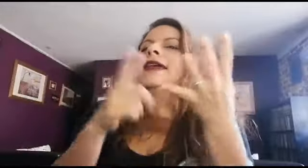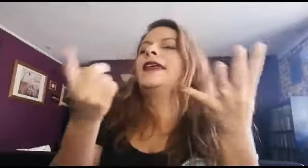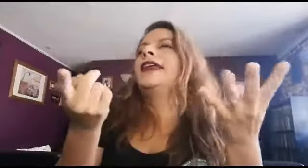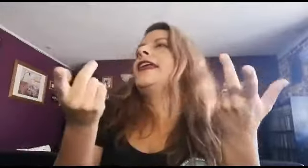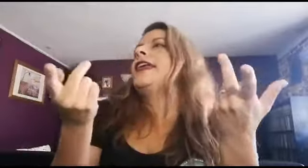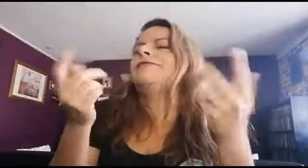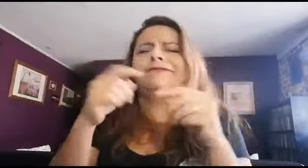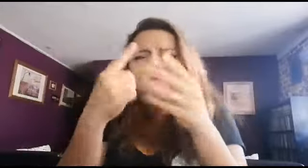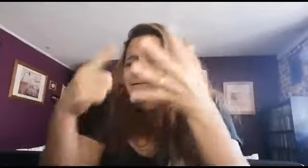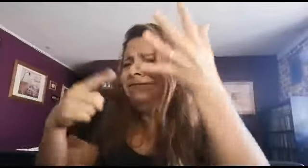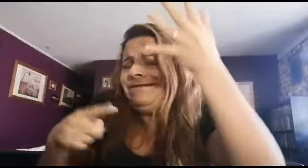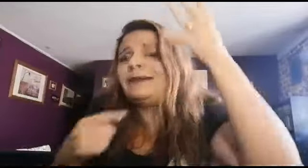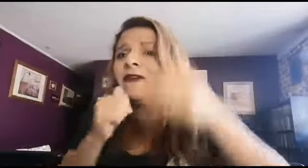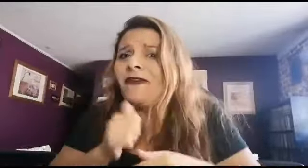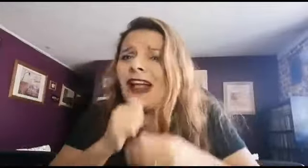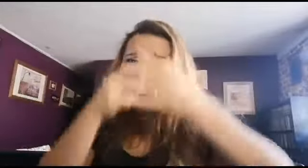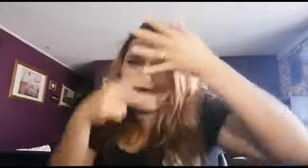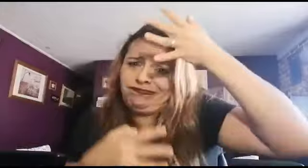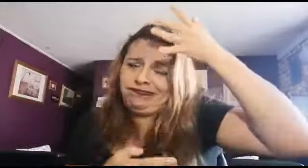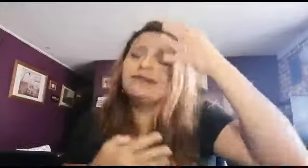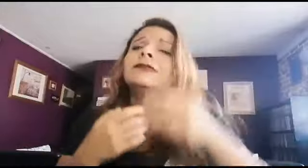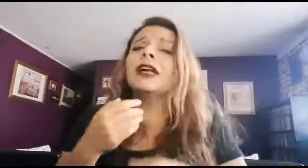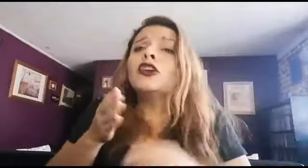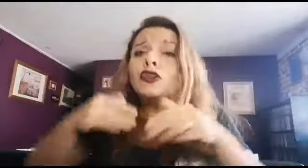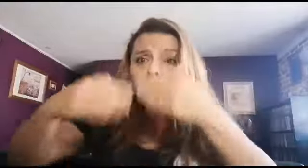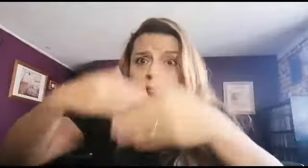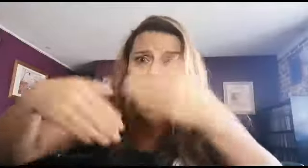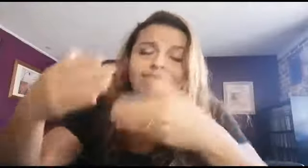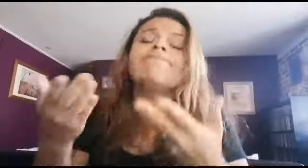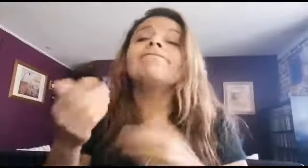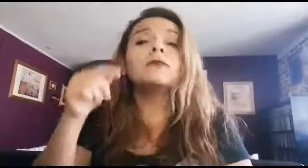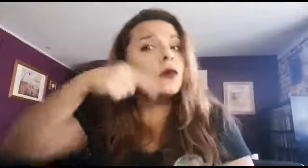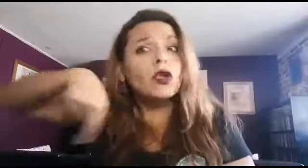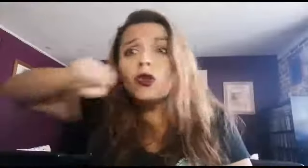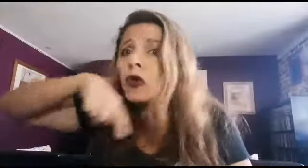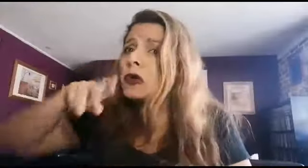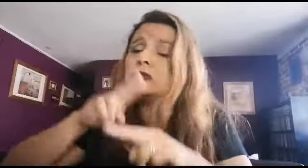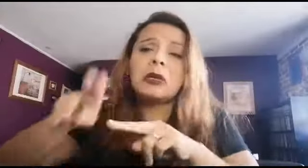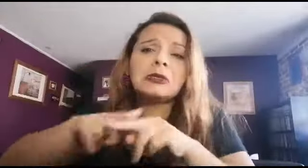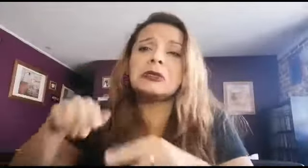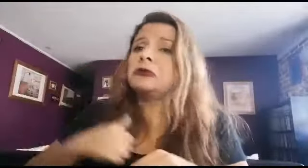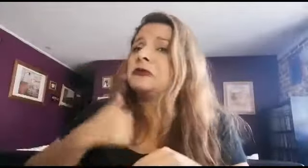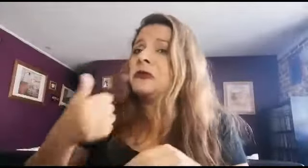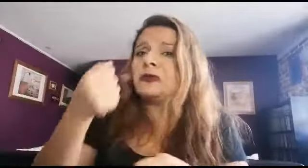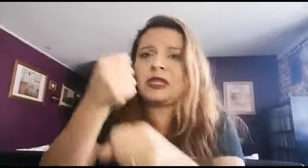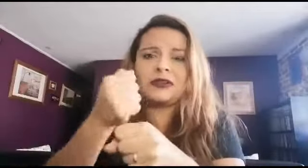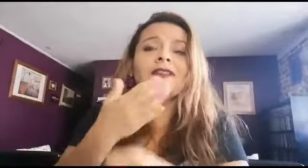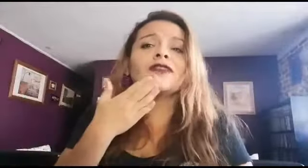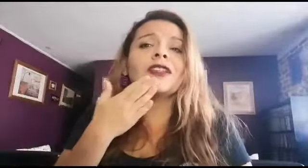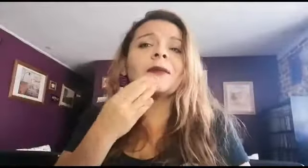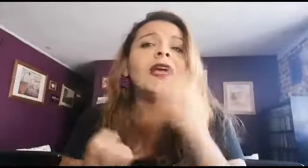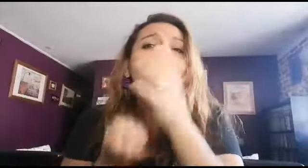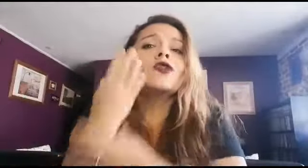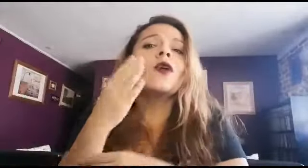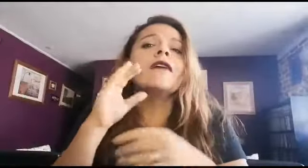malumar y una lista muy larga de mujeres sordas que me falta mencionar y que ayudan a avanzar en